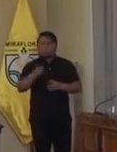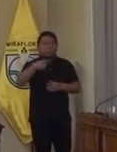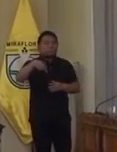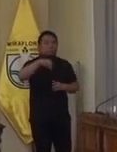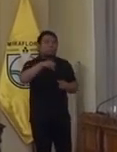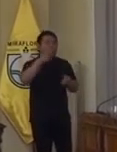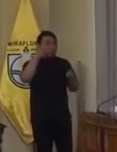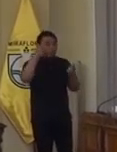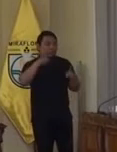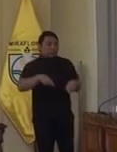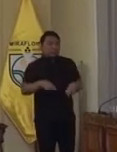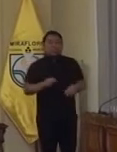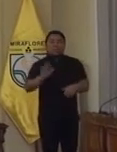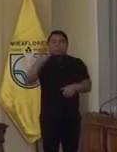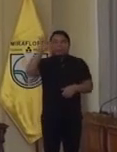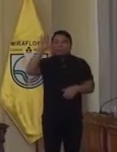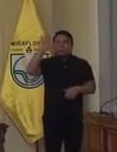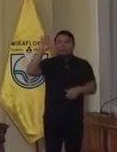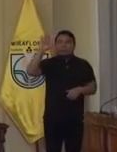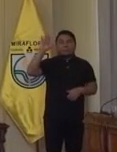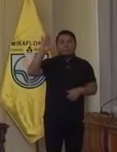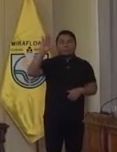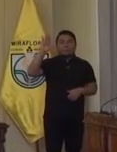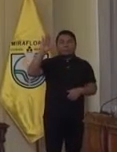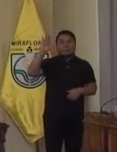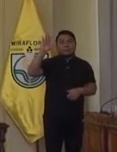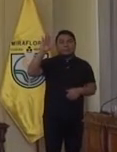que estén de acuerdo, sí, van a levantar la mano.